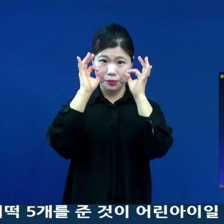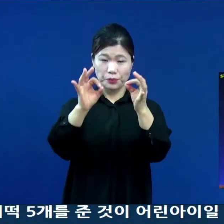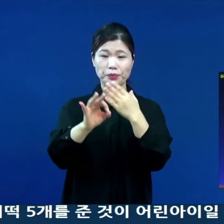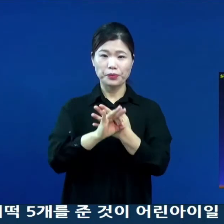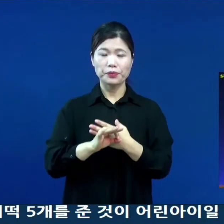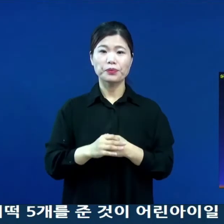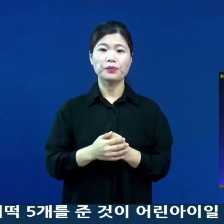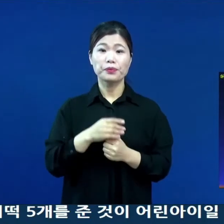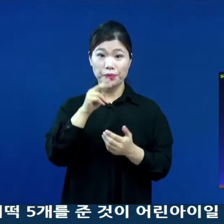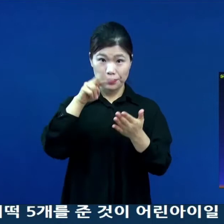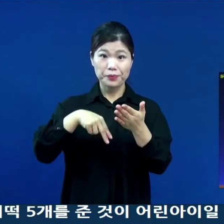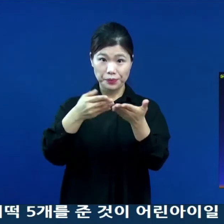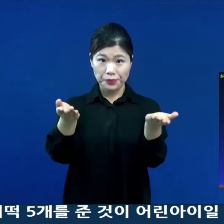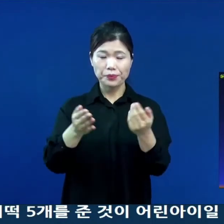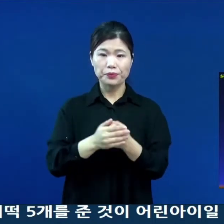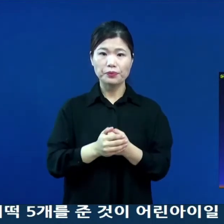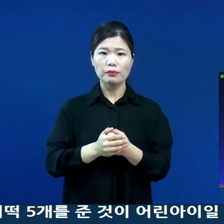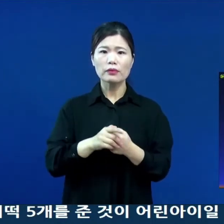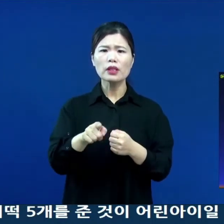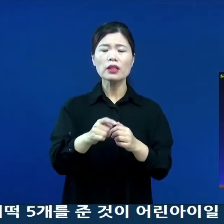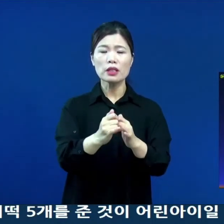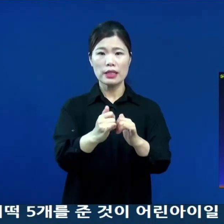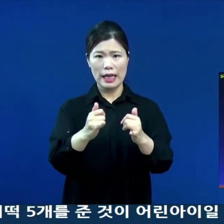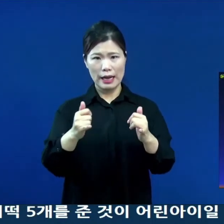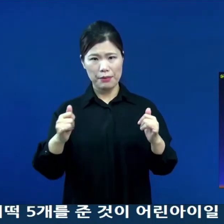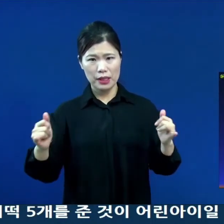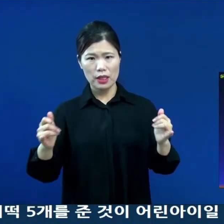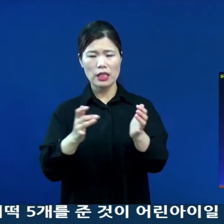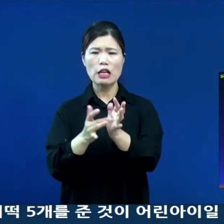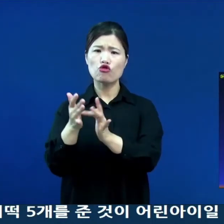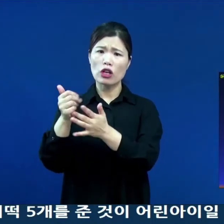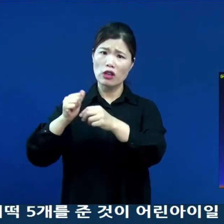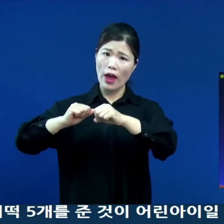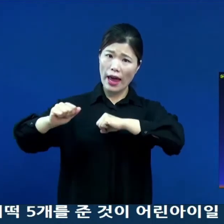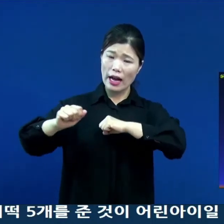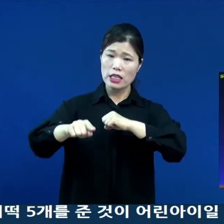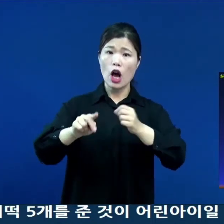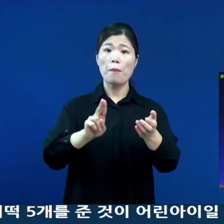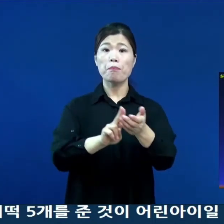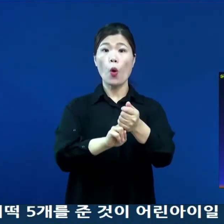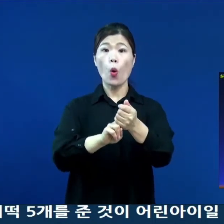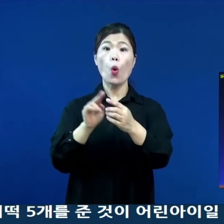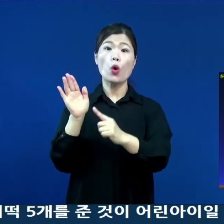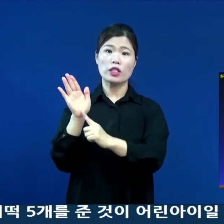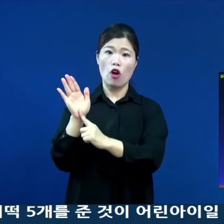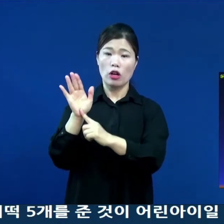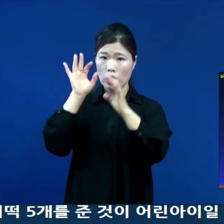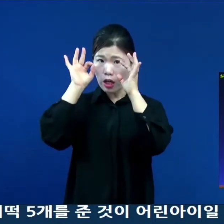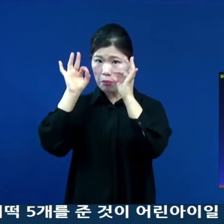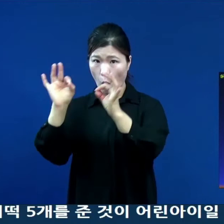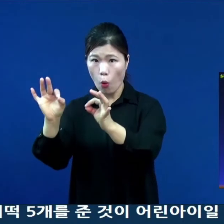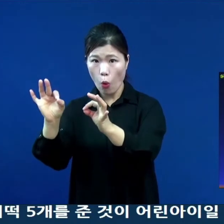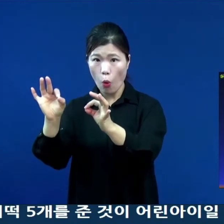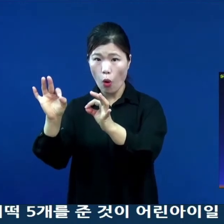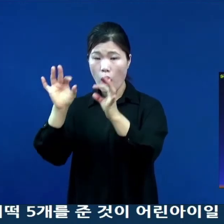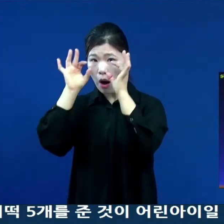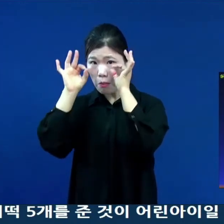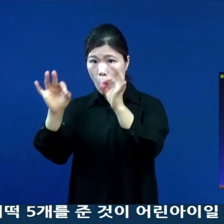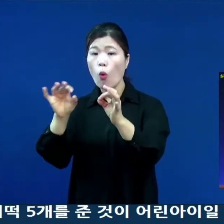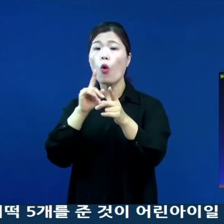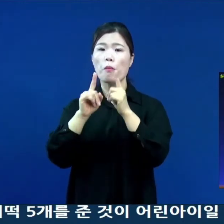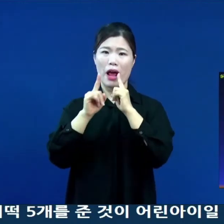제가 읽겠습니다. 그 사람들이 예수께서 행하신 이 표적을 보고